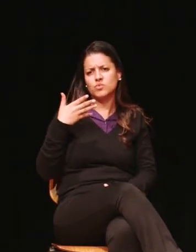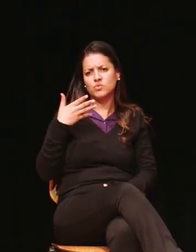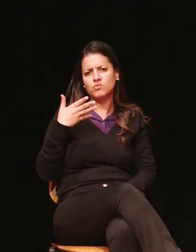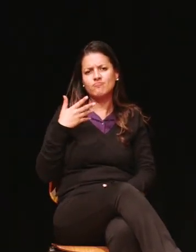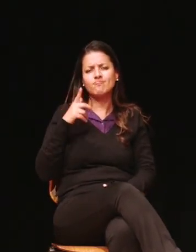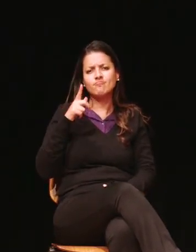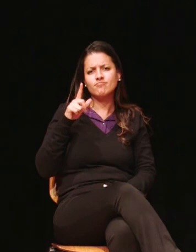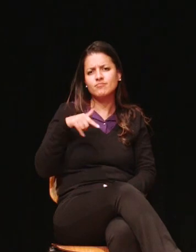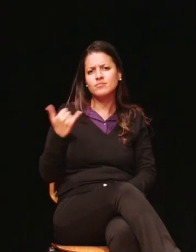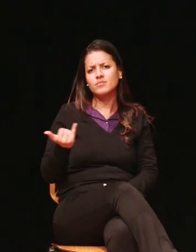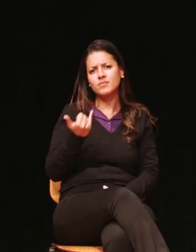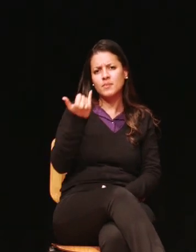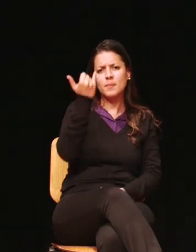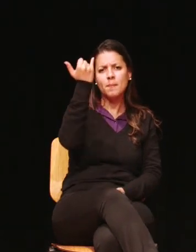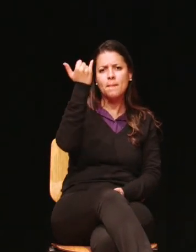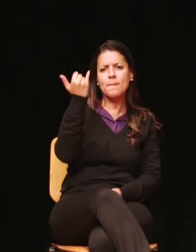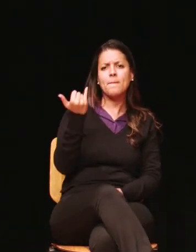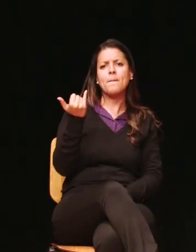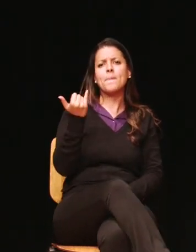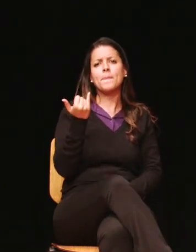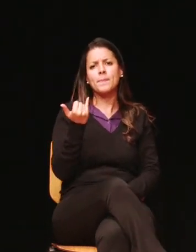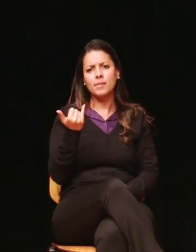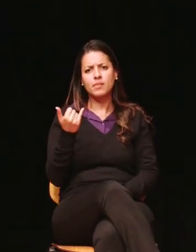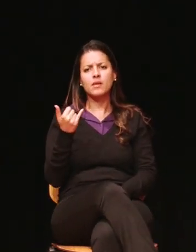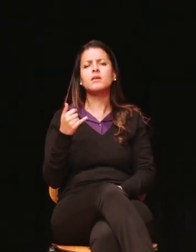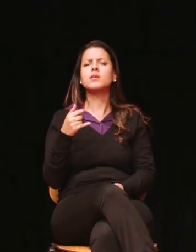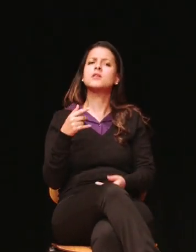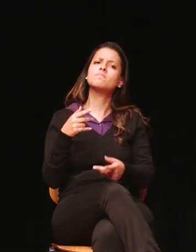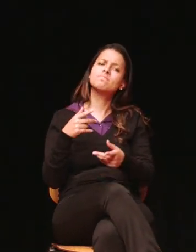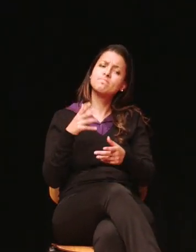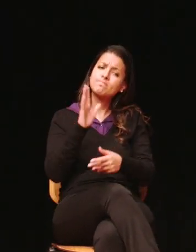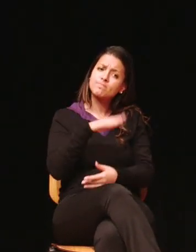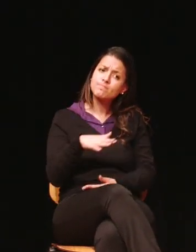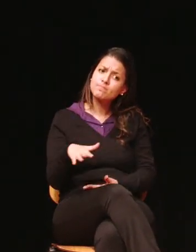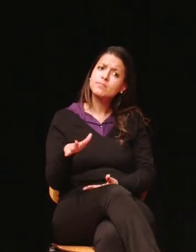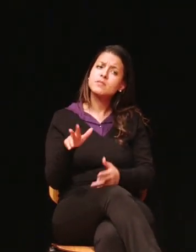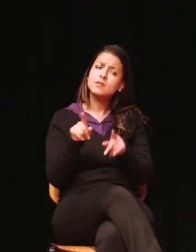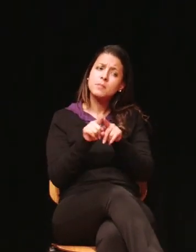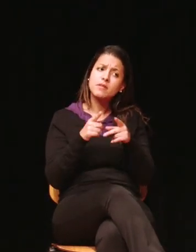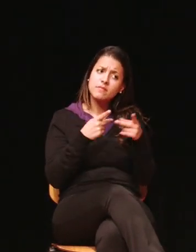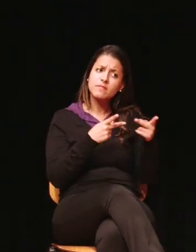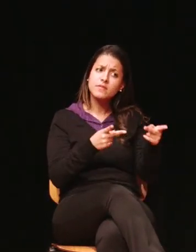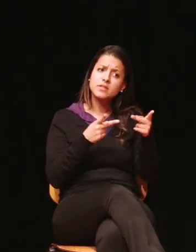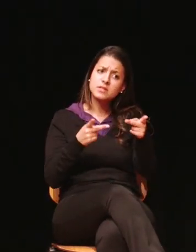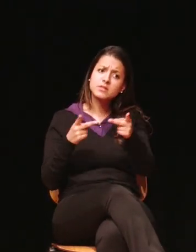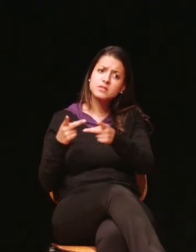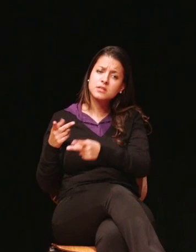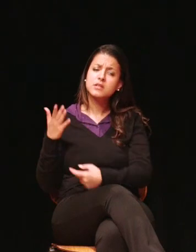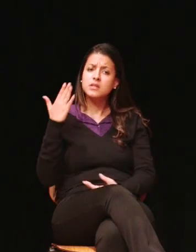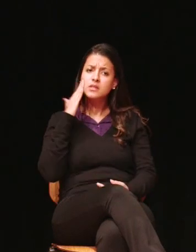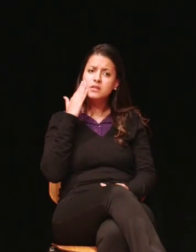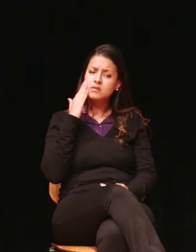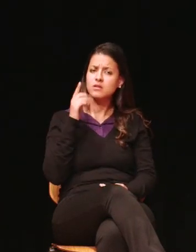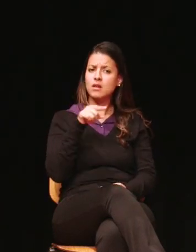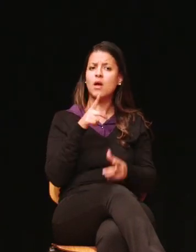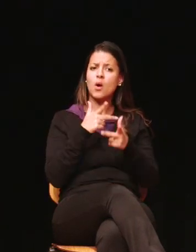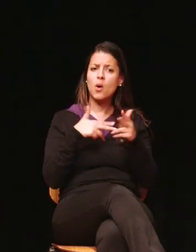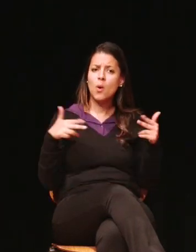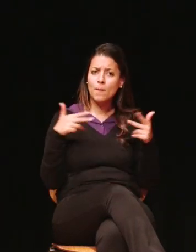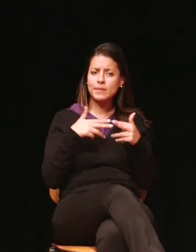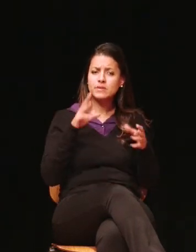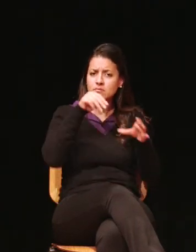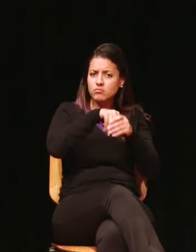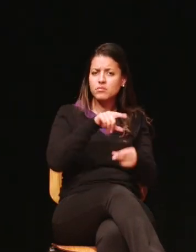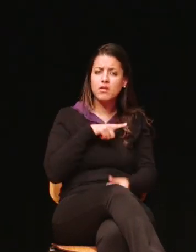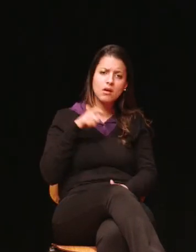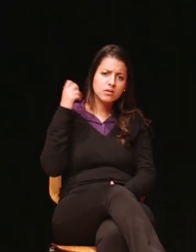importante que os visitantes, mesmo as crianças, entendam que o objeto tem um discurso,